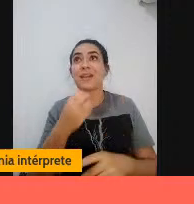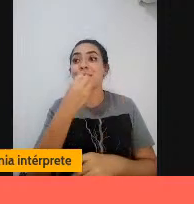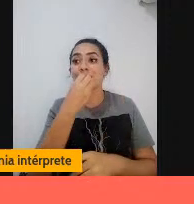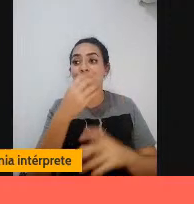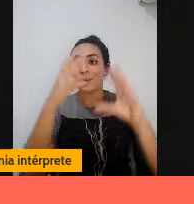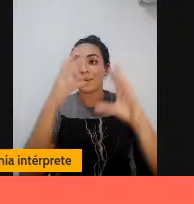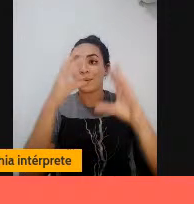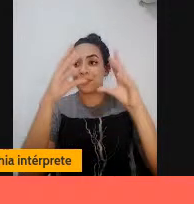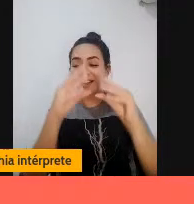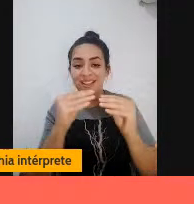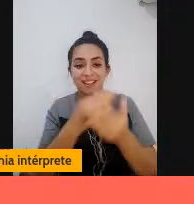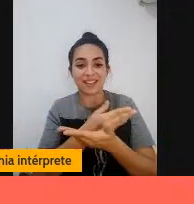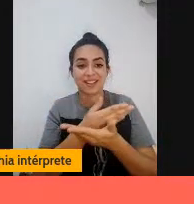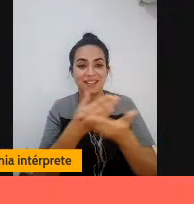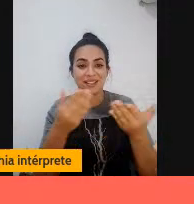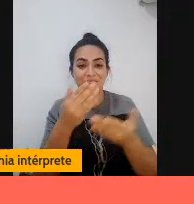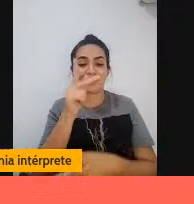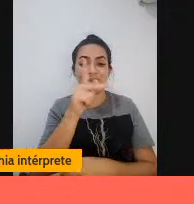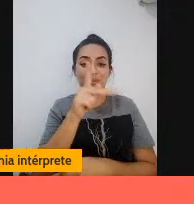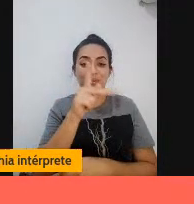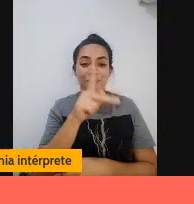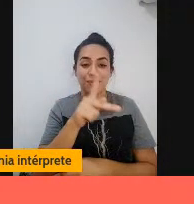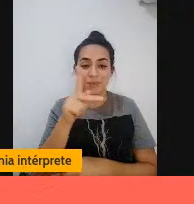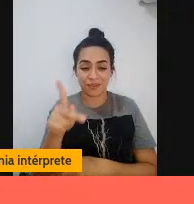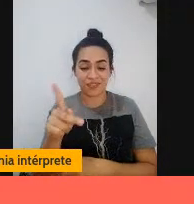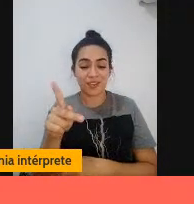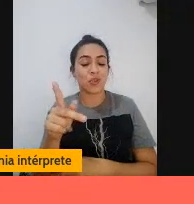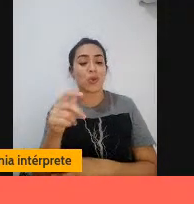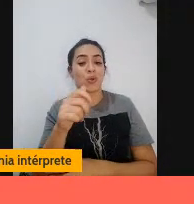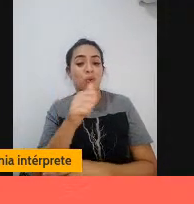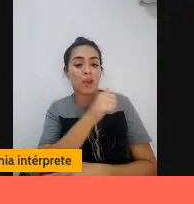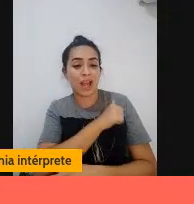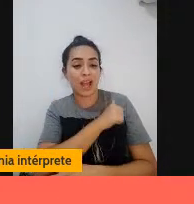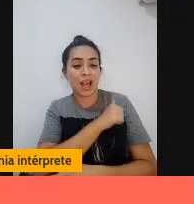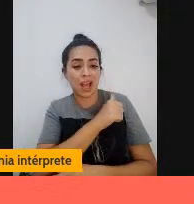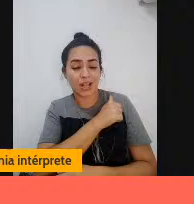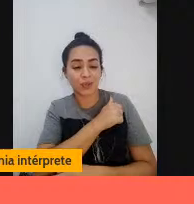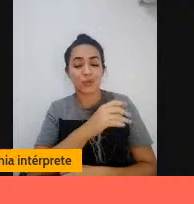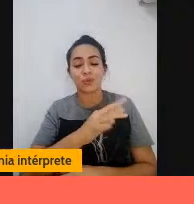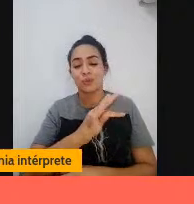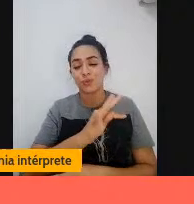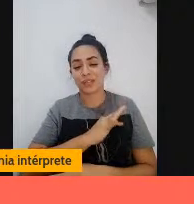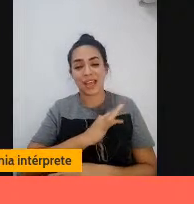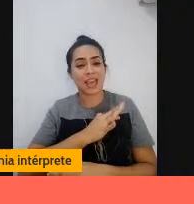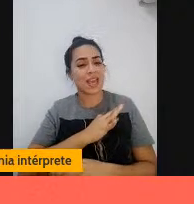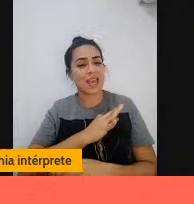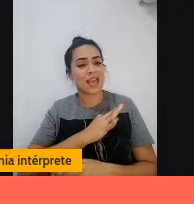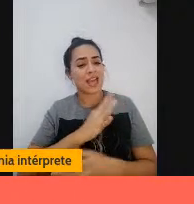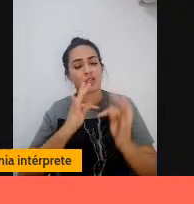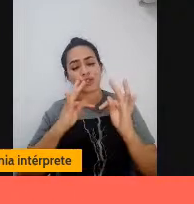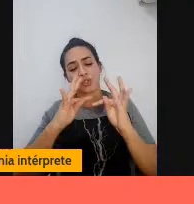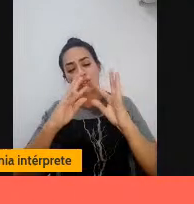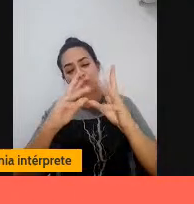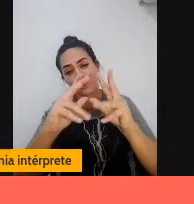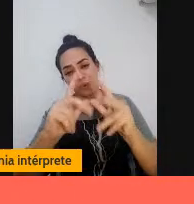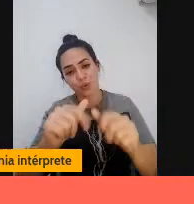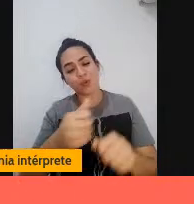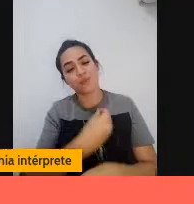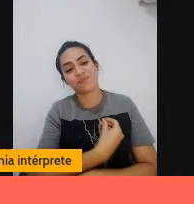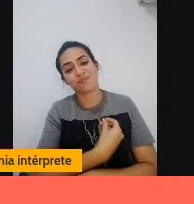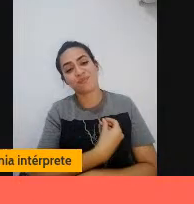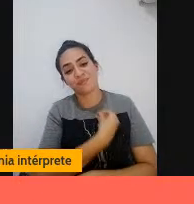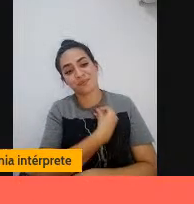todos, né? Professores, alunos, técnicos, todo mundo envolvido, né? nessa mostra